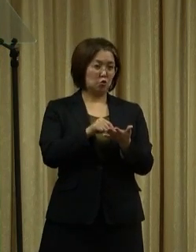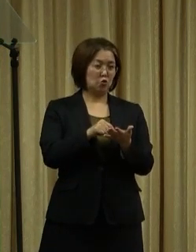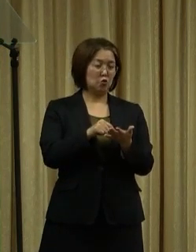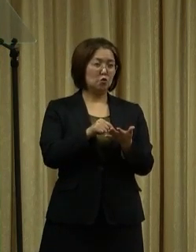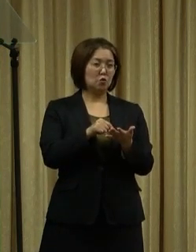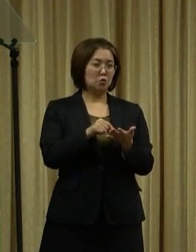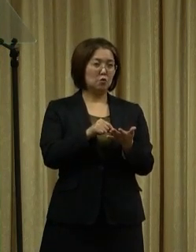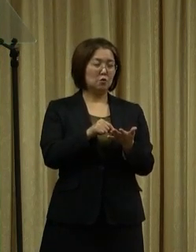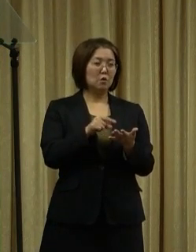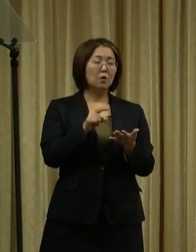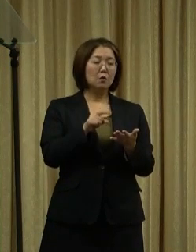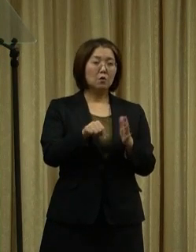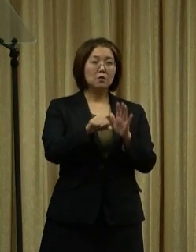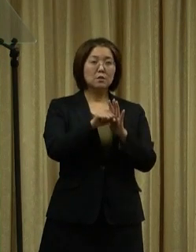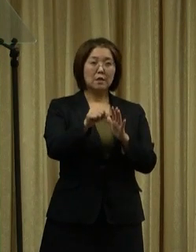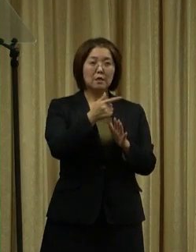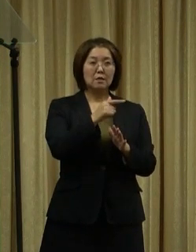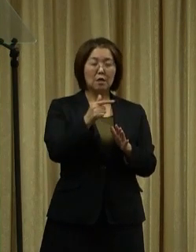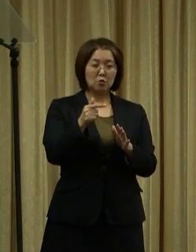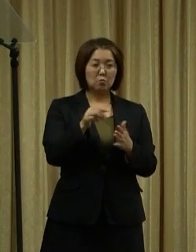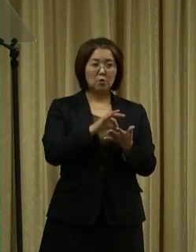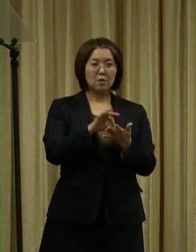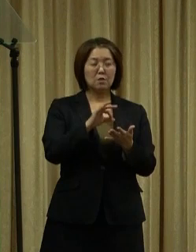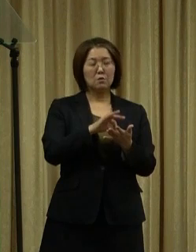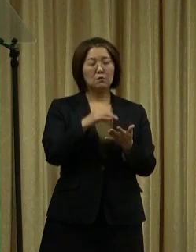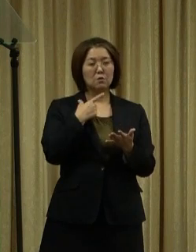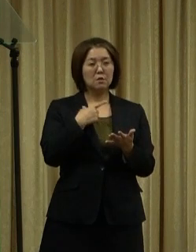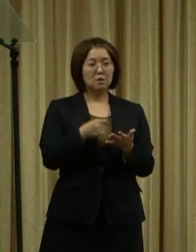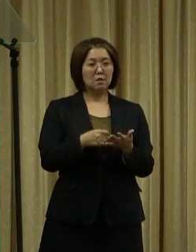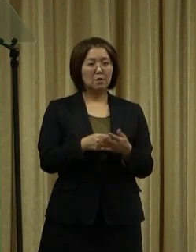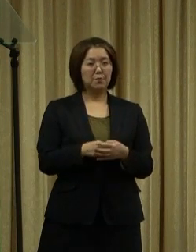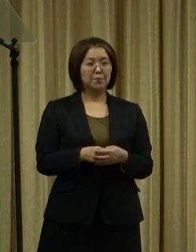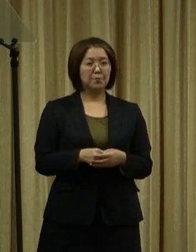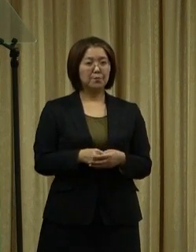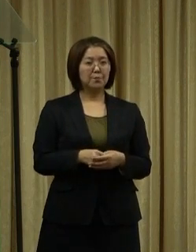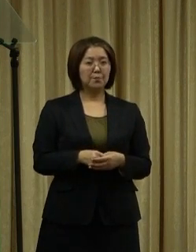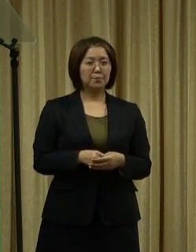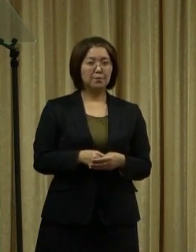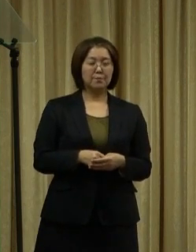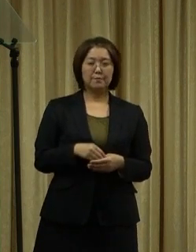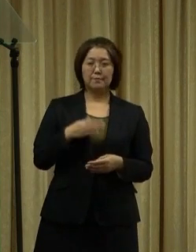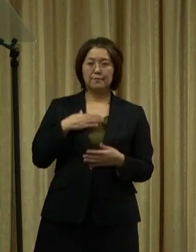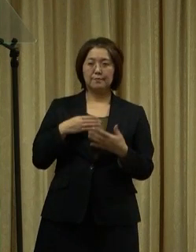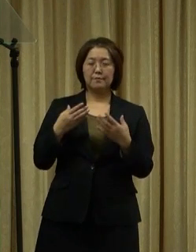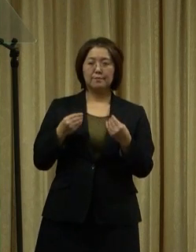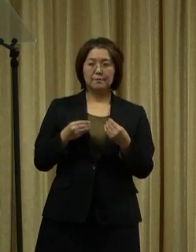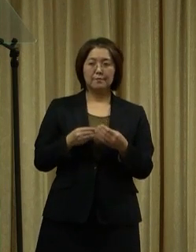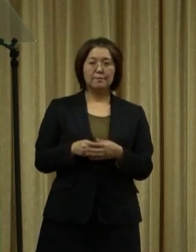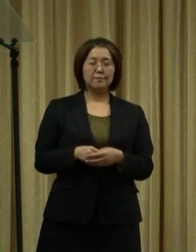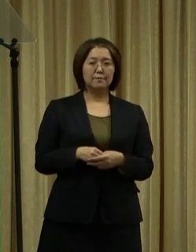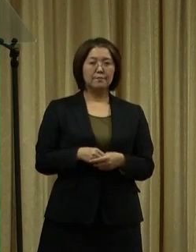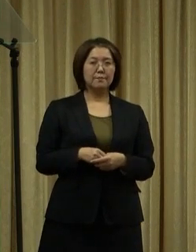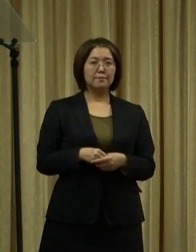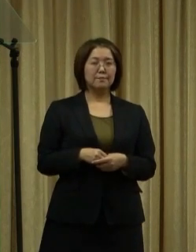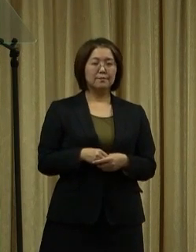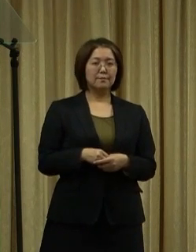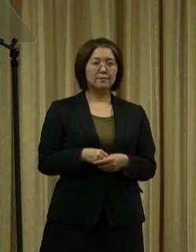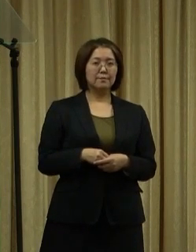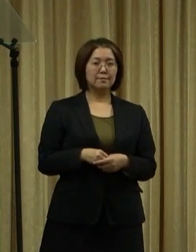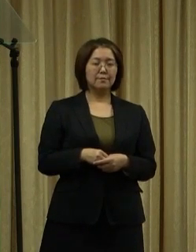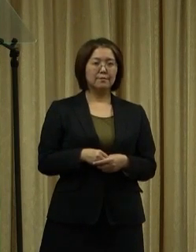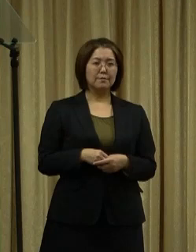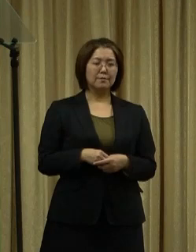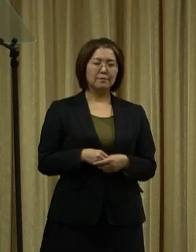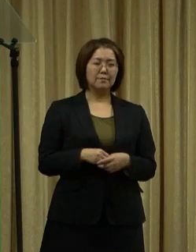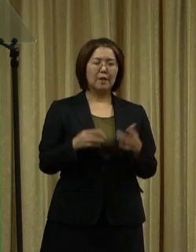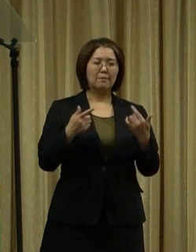レベル、これらの成果などもまた活用していきたいと考えております。 わかりました。すみません、